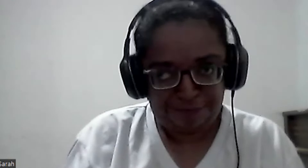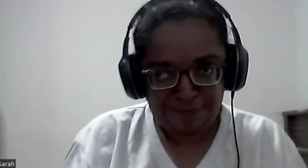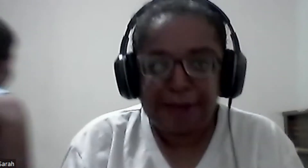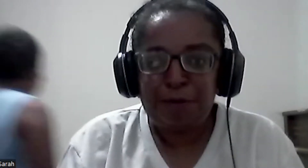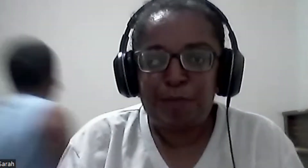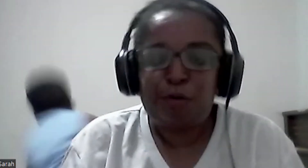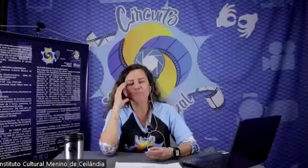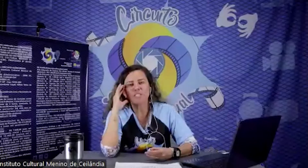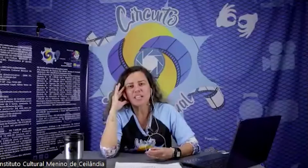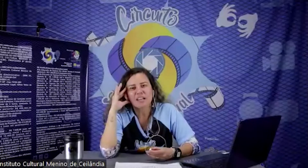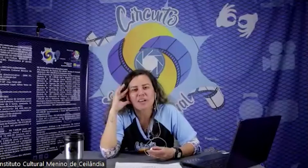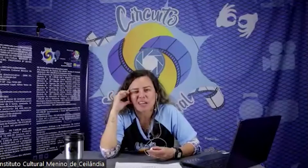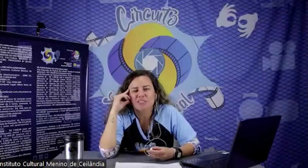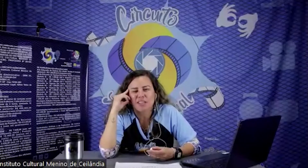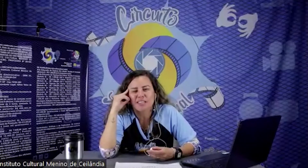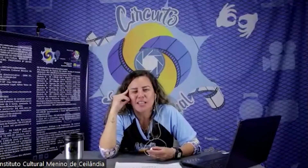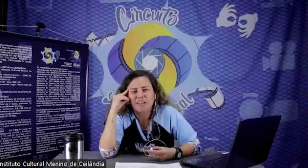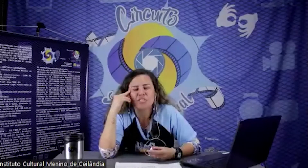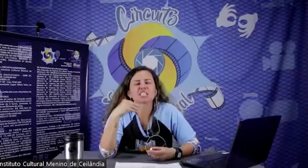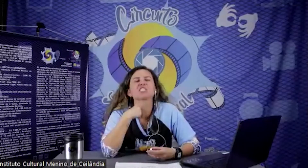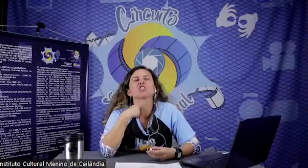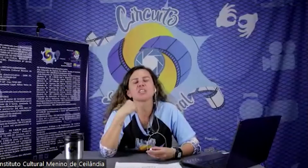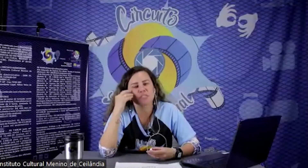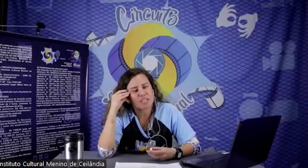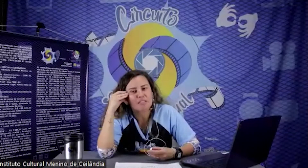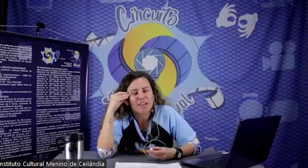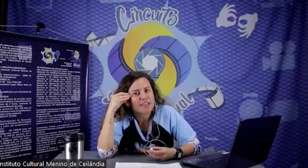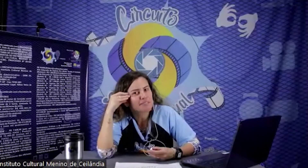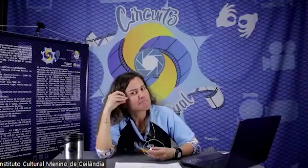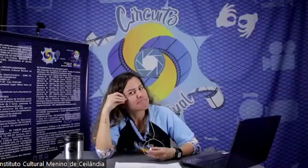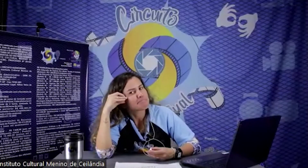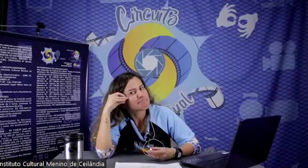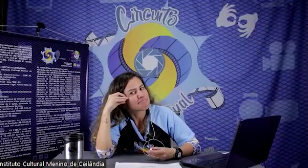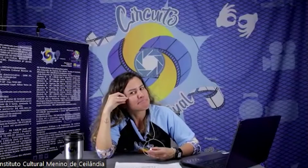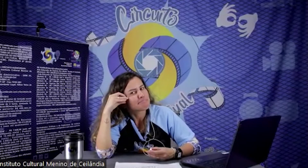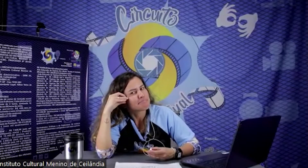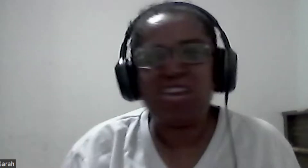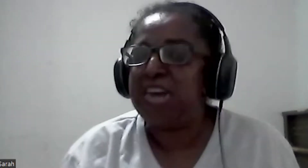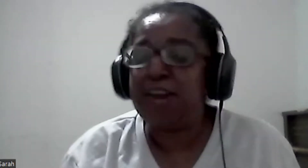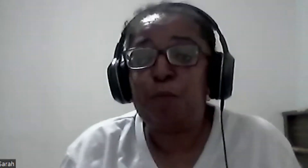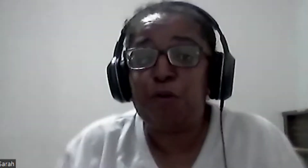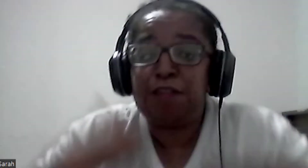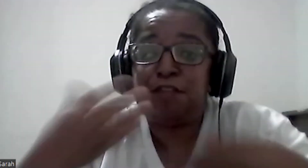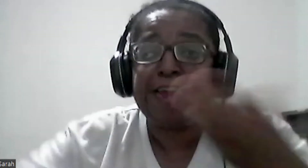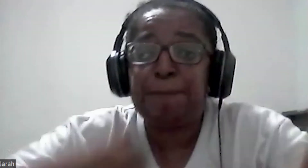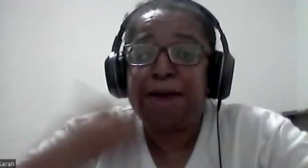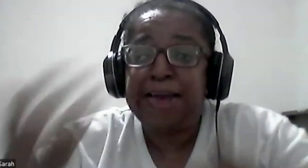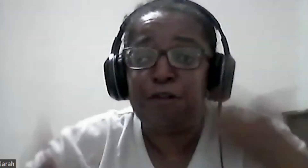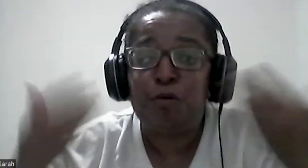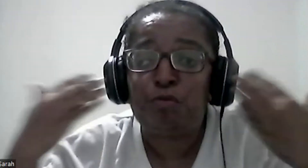Sabe? E será que era você que estava errando, né, Sara? Você sentia que você estava errando? Não sentia não, porque saía a palavra, eu não